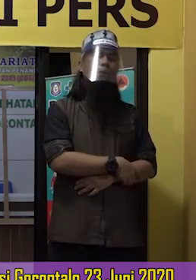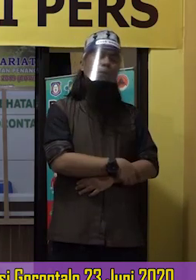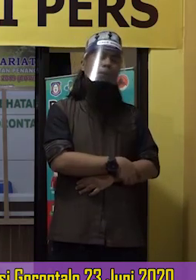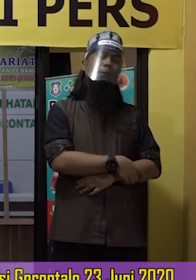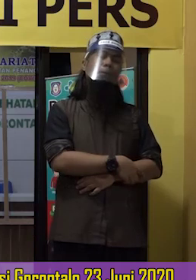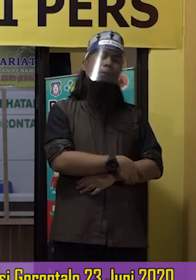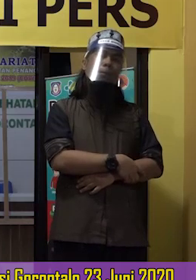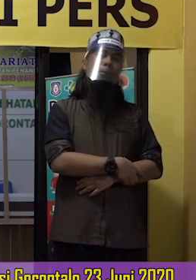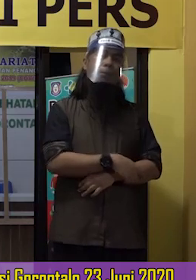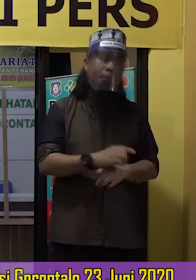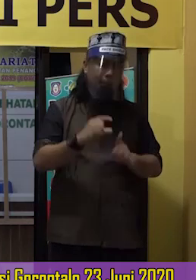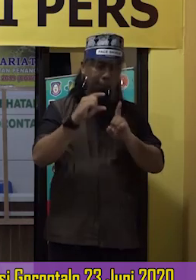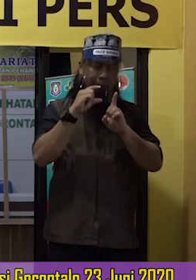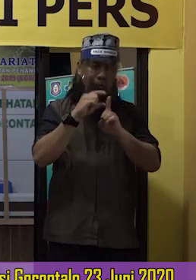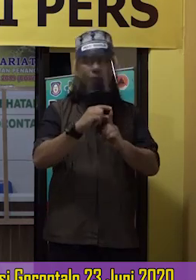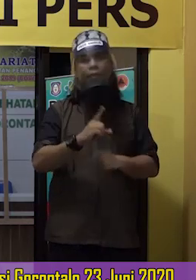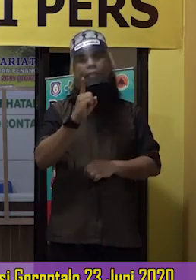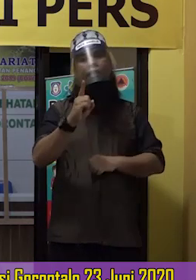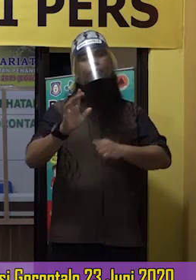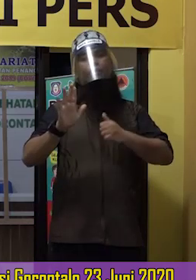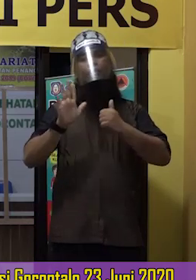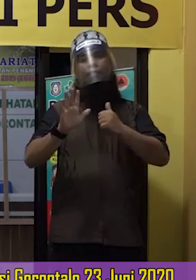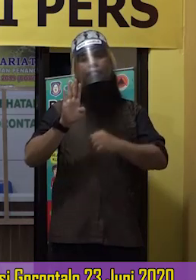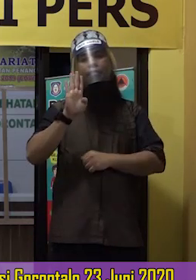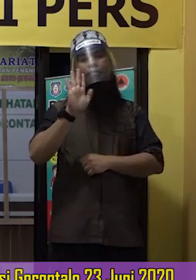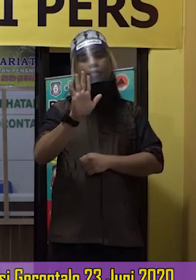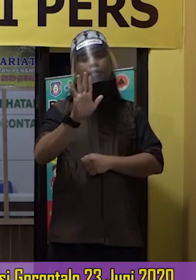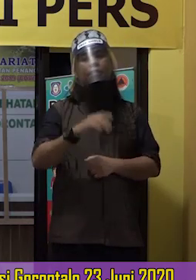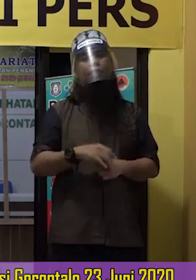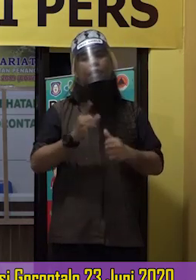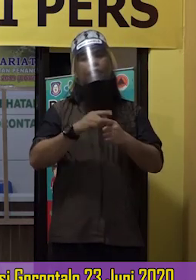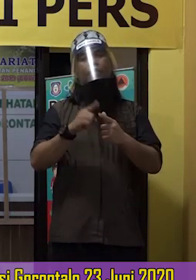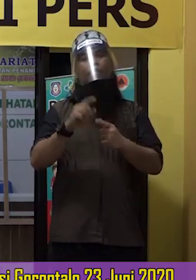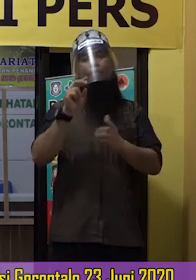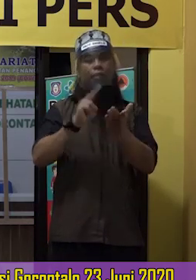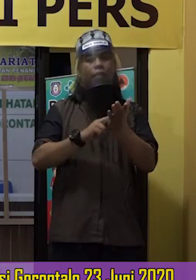Pasien yang berikutnya adalah pasien 165 atau MFKB,